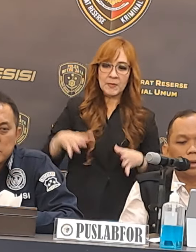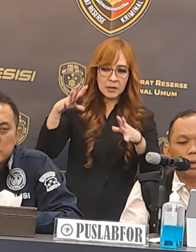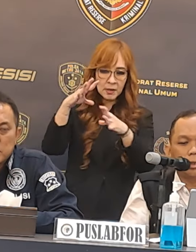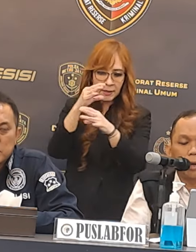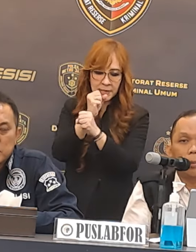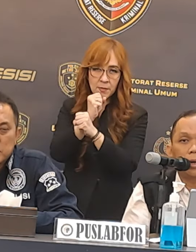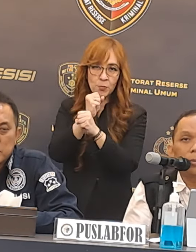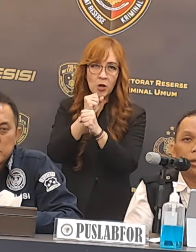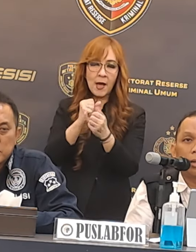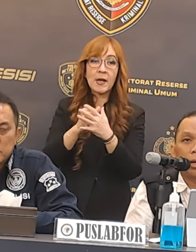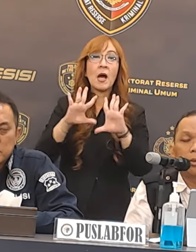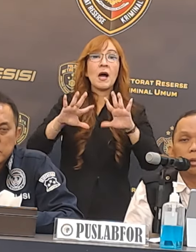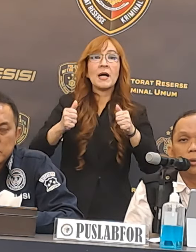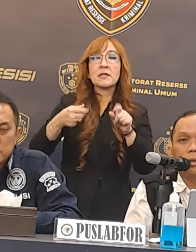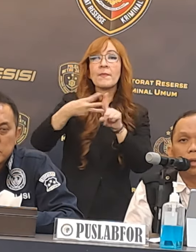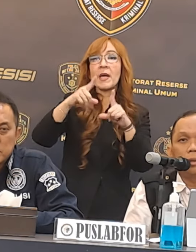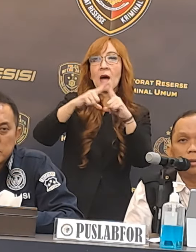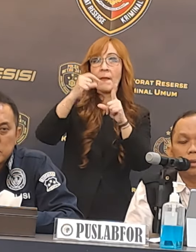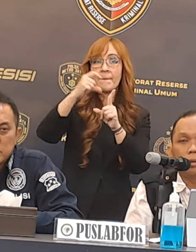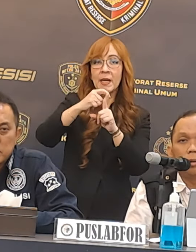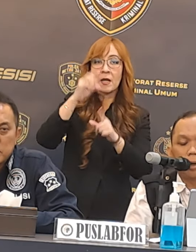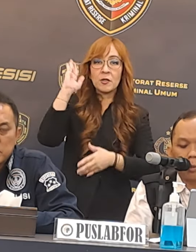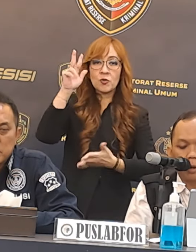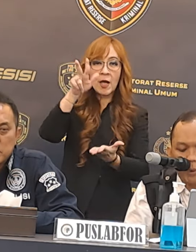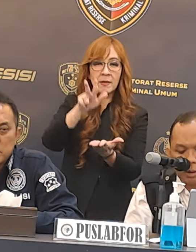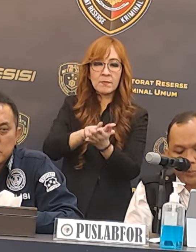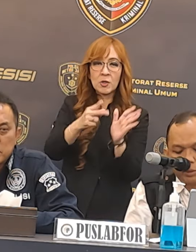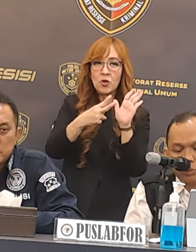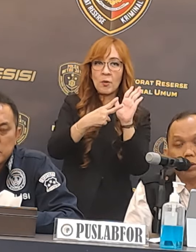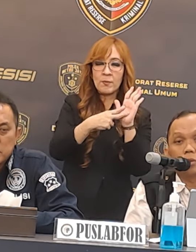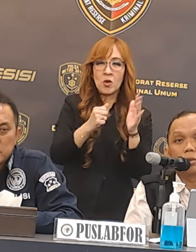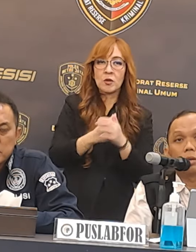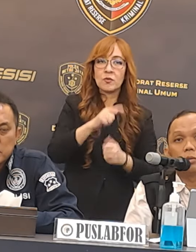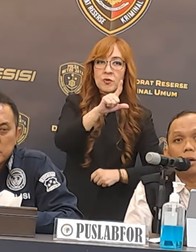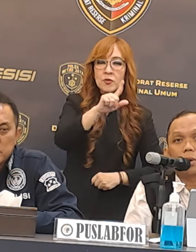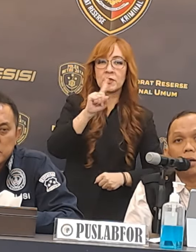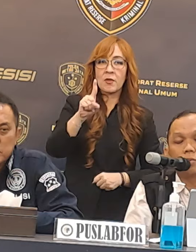Kesimpulan dari hasil BAP kami yang telah kami terbitkan yaitu dengan nomor BAP